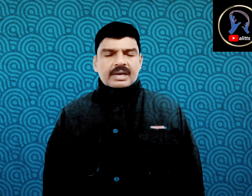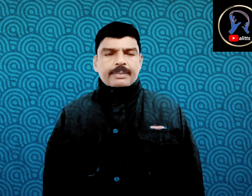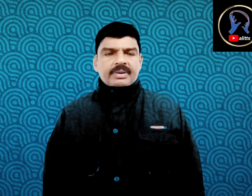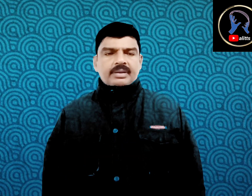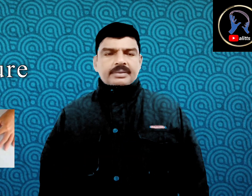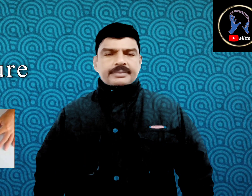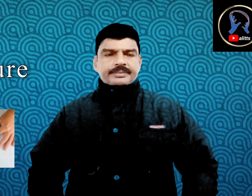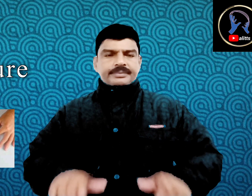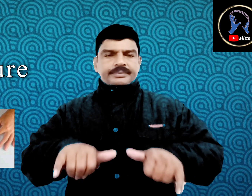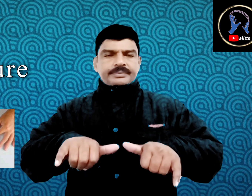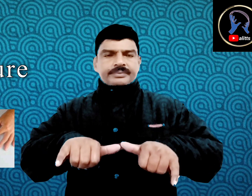नापना